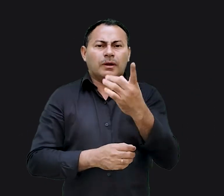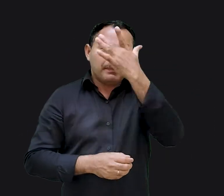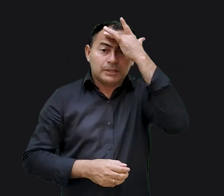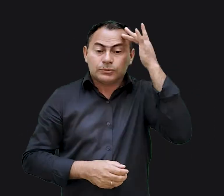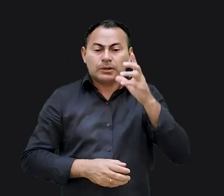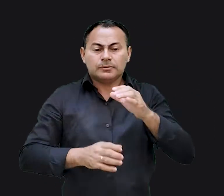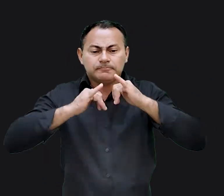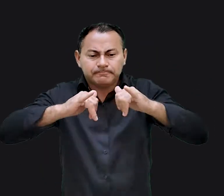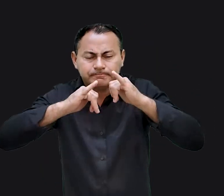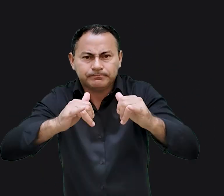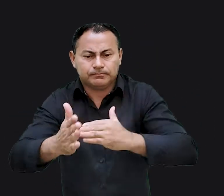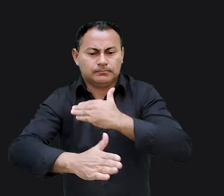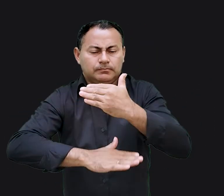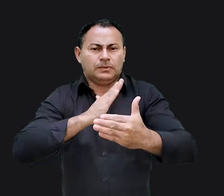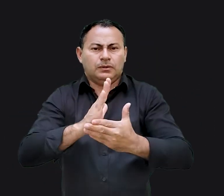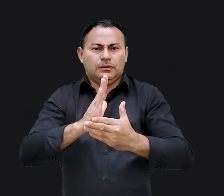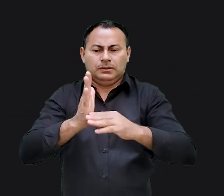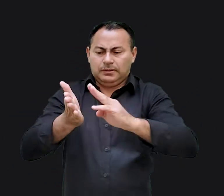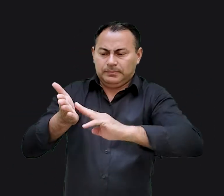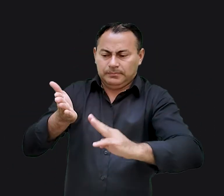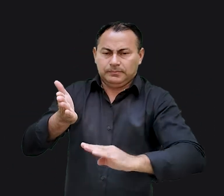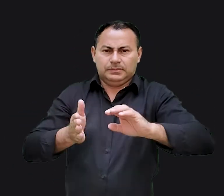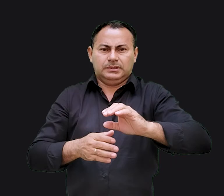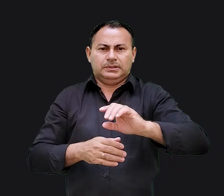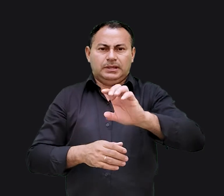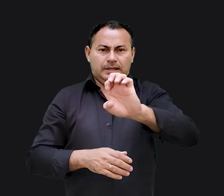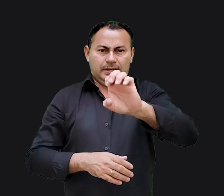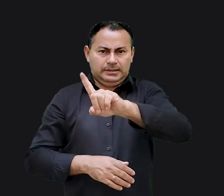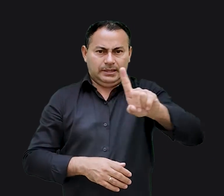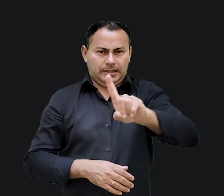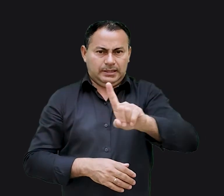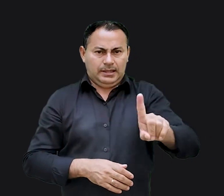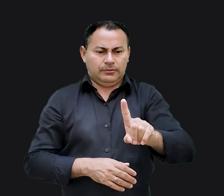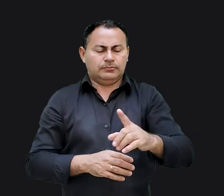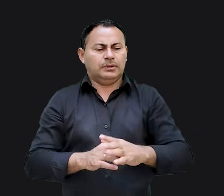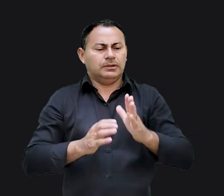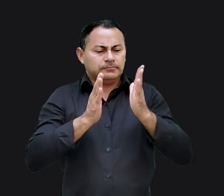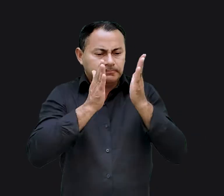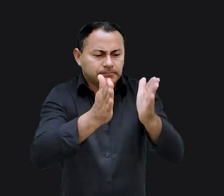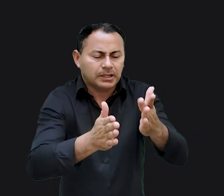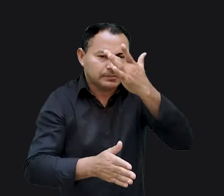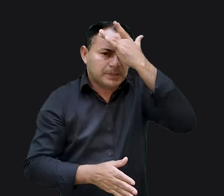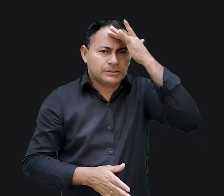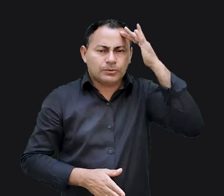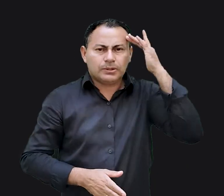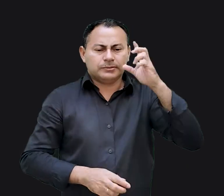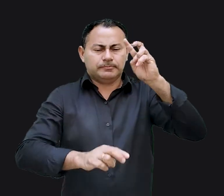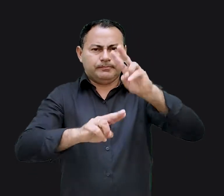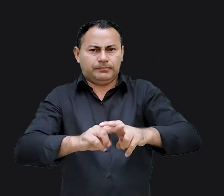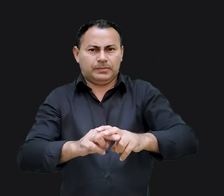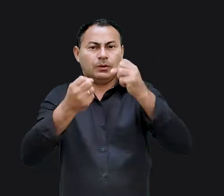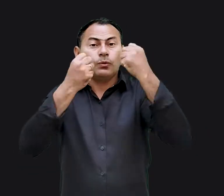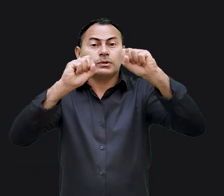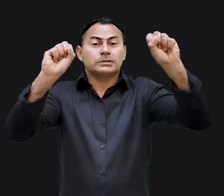Deus no cativeiro. Todas as mensagens de Ezequiel são dirigidas aos cativos. O